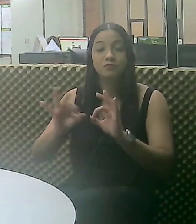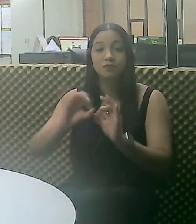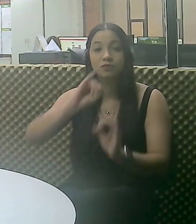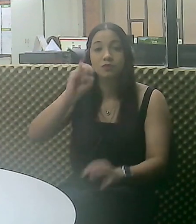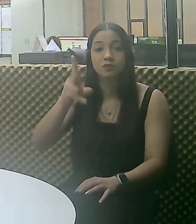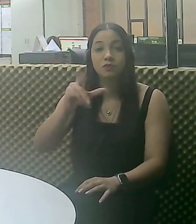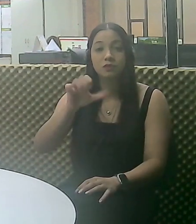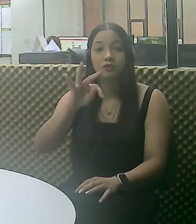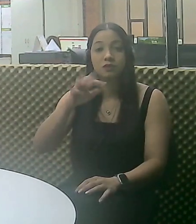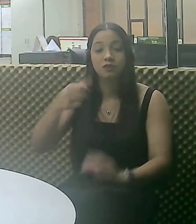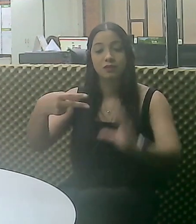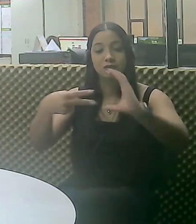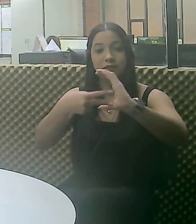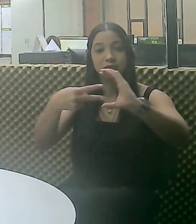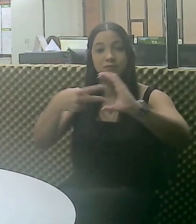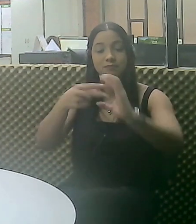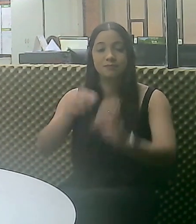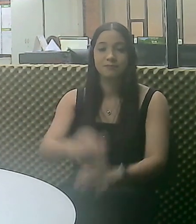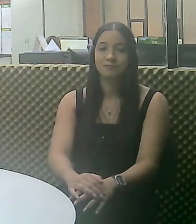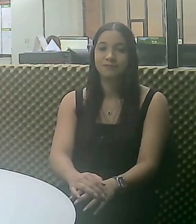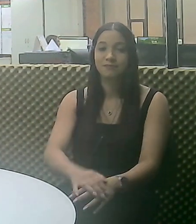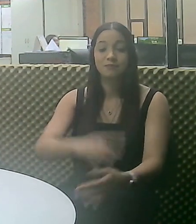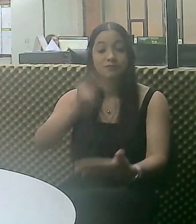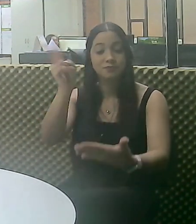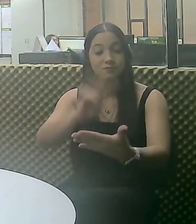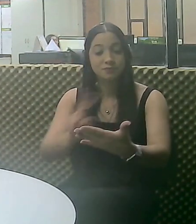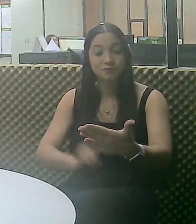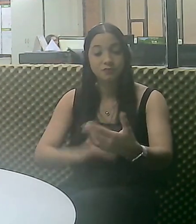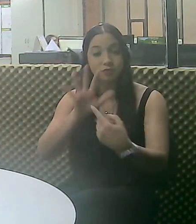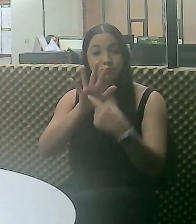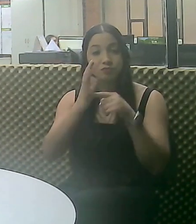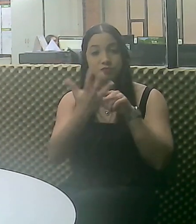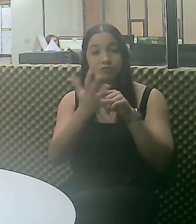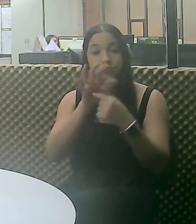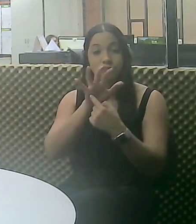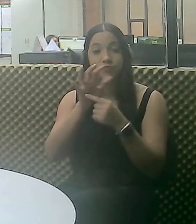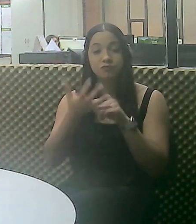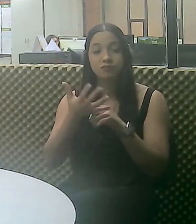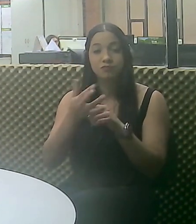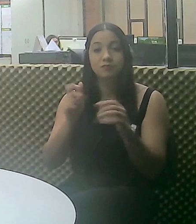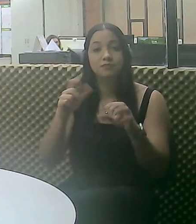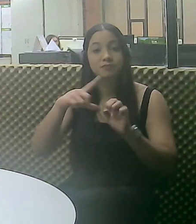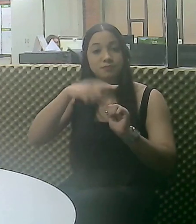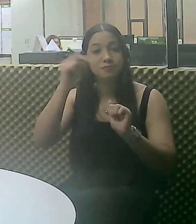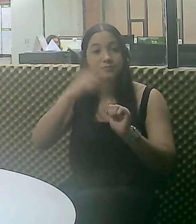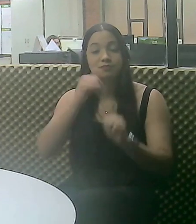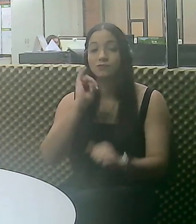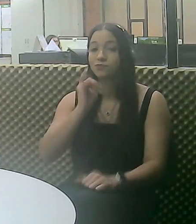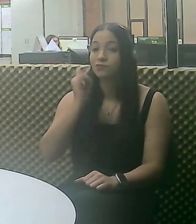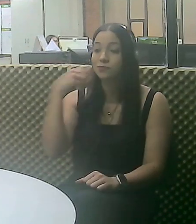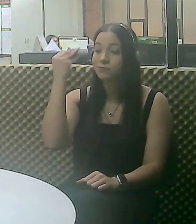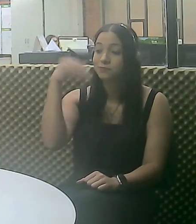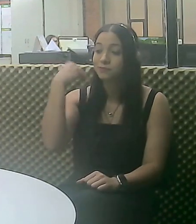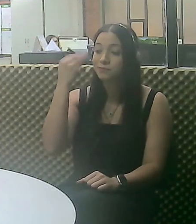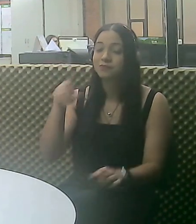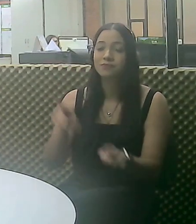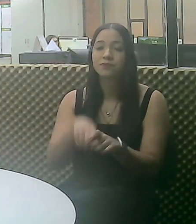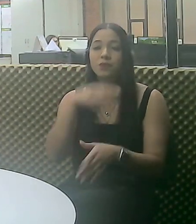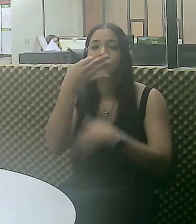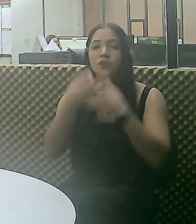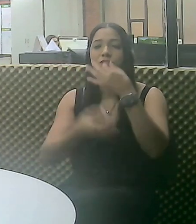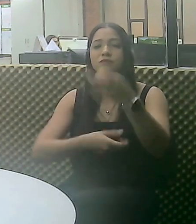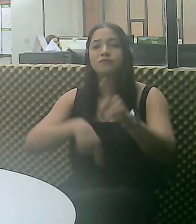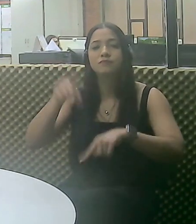Julieta Diniz, o CEMEP. Os leitores da Cata Vento têm acesso a artigos, relatos de experiências e sugestões